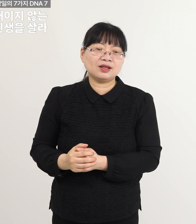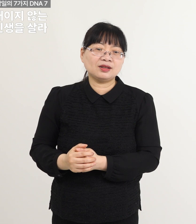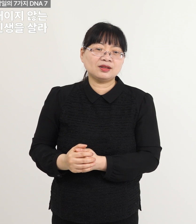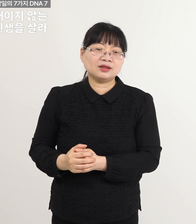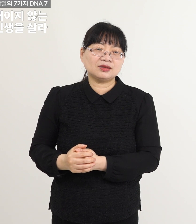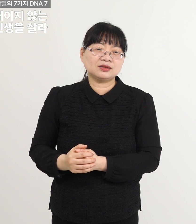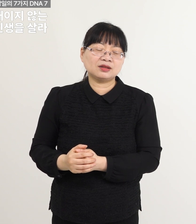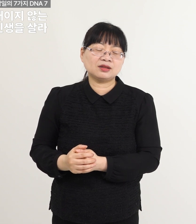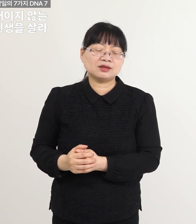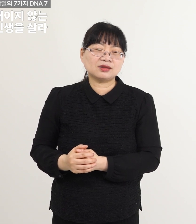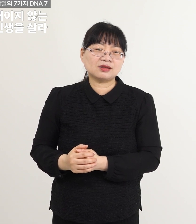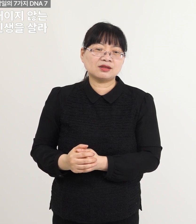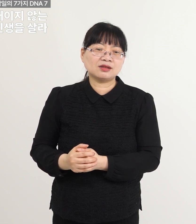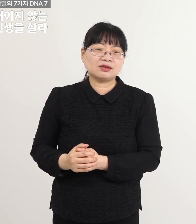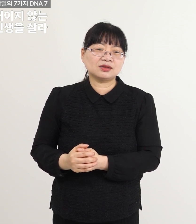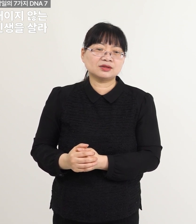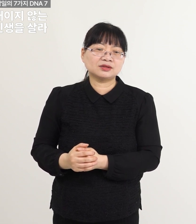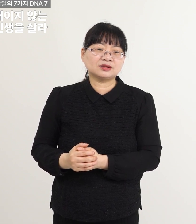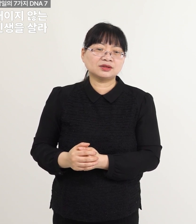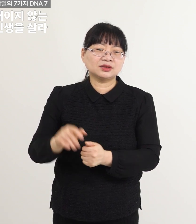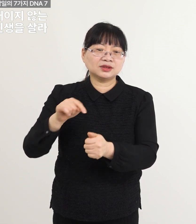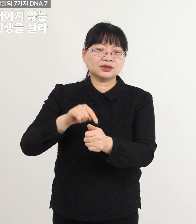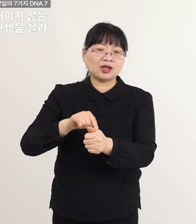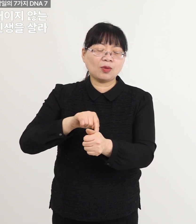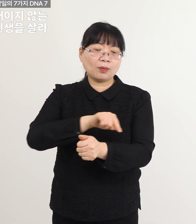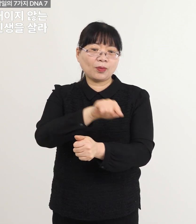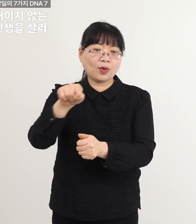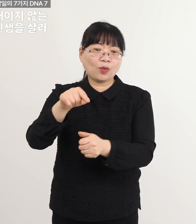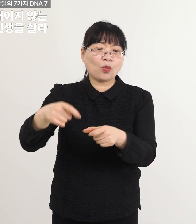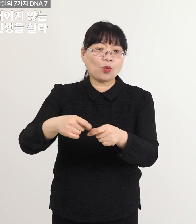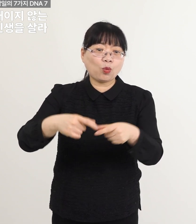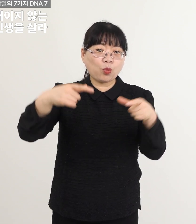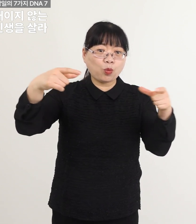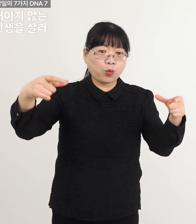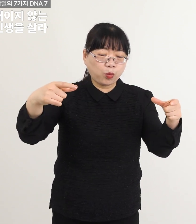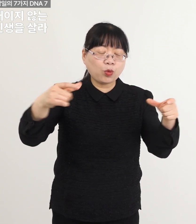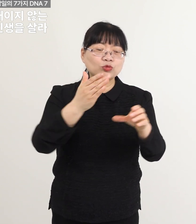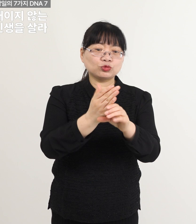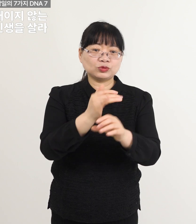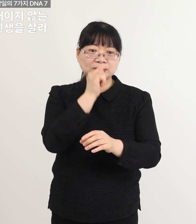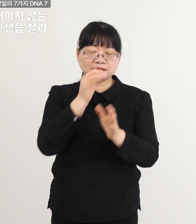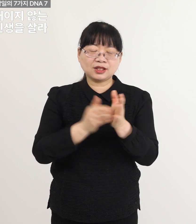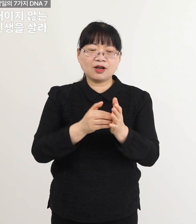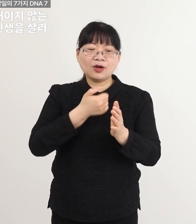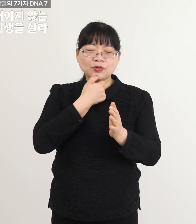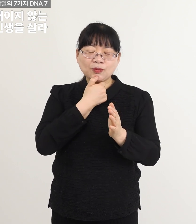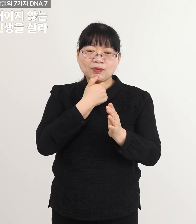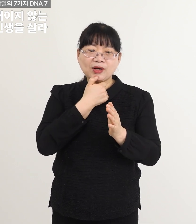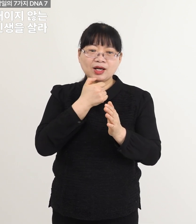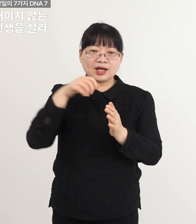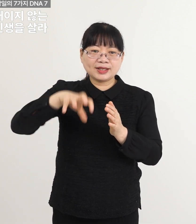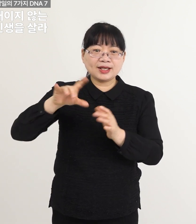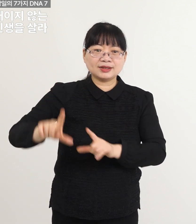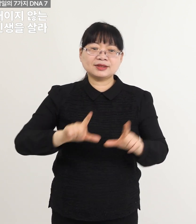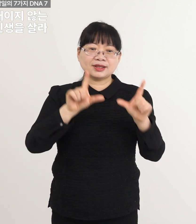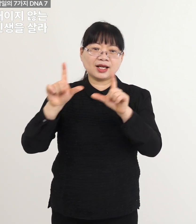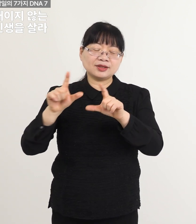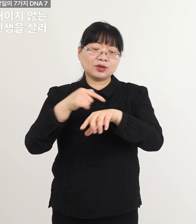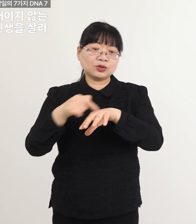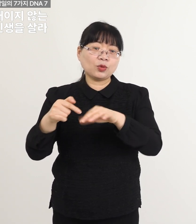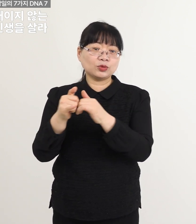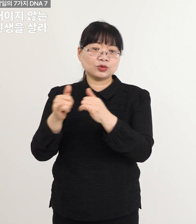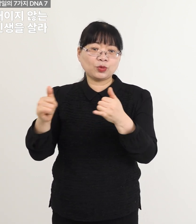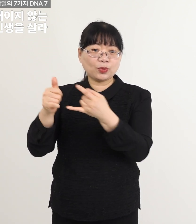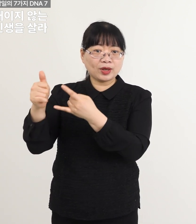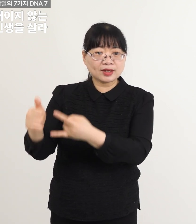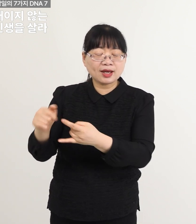틀을 지금 점점점 벗어나서 확장되고 있어요. 로마에 사는 동족